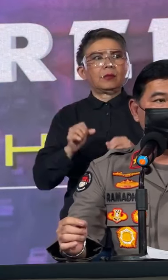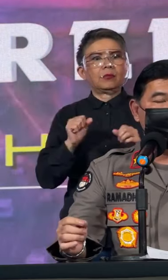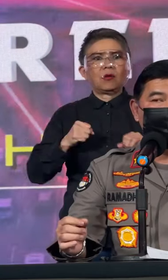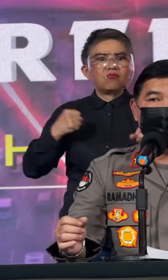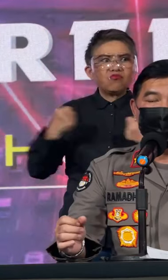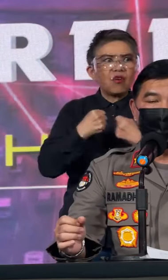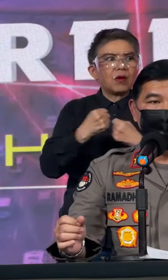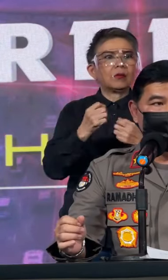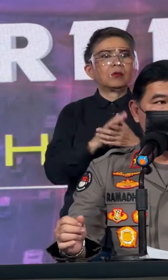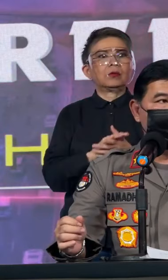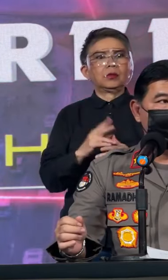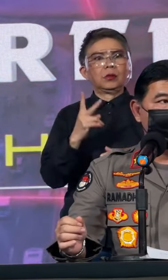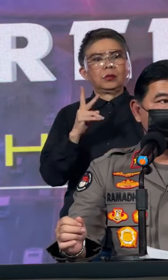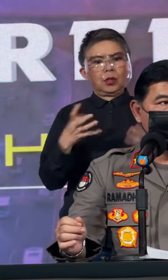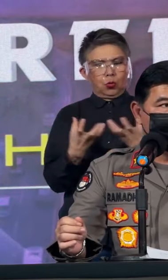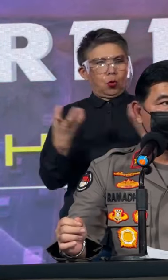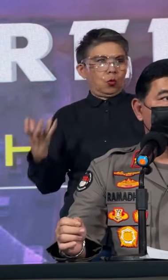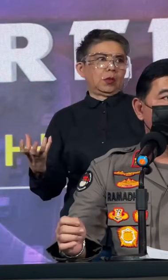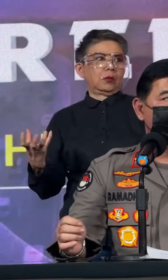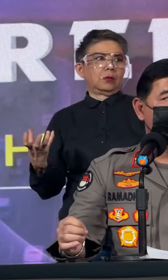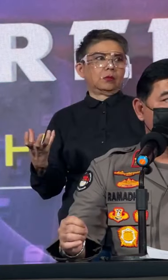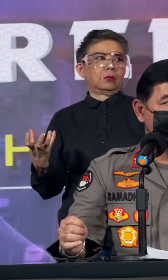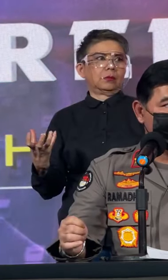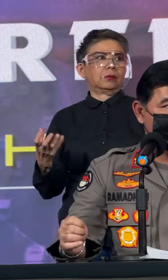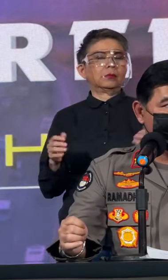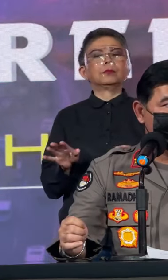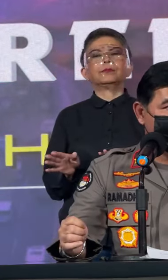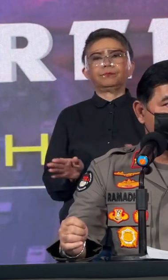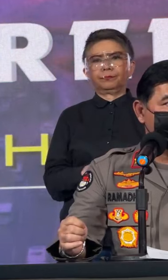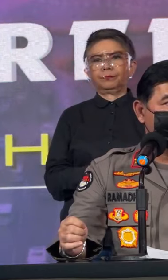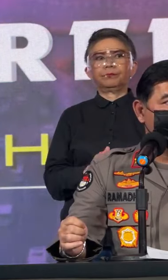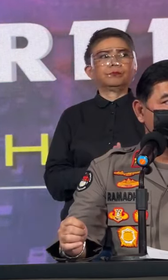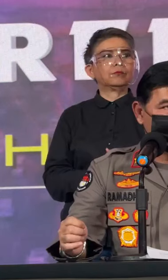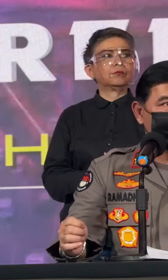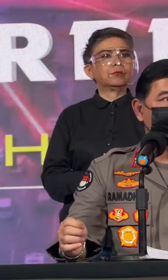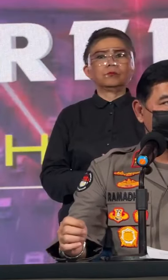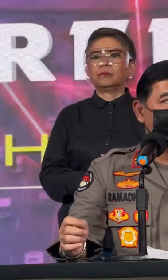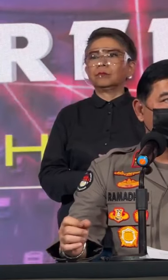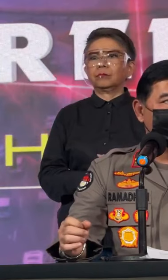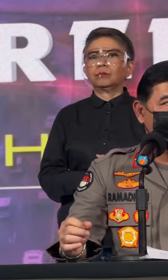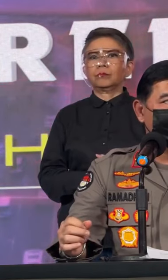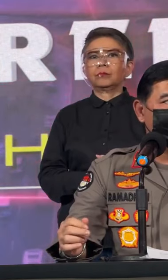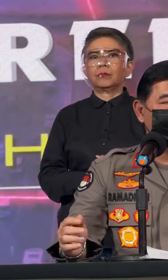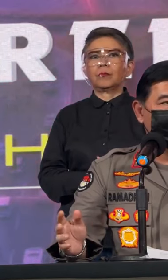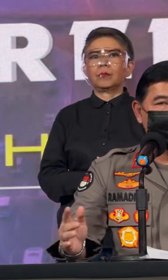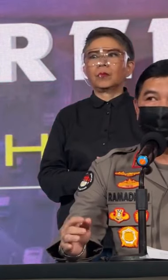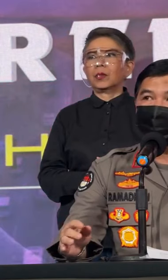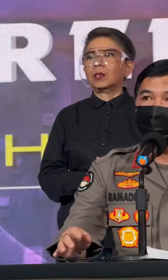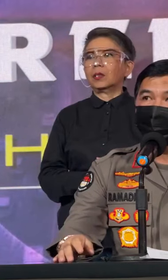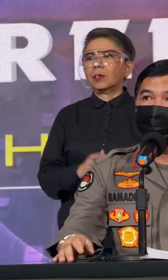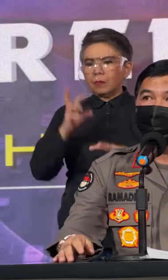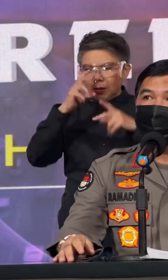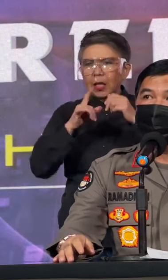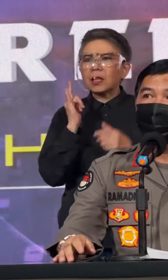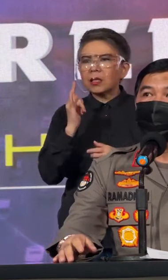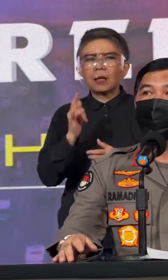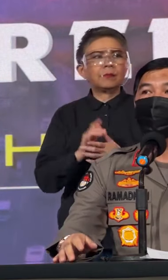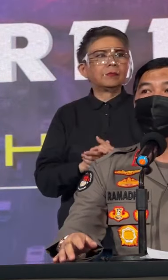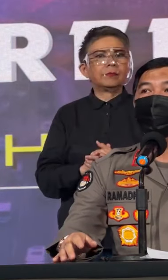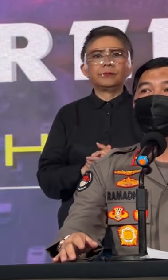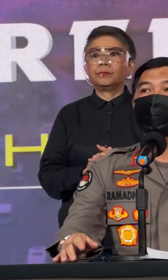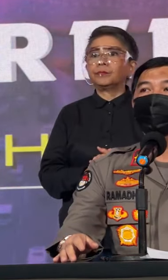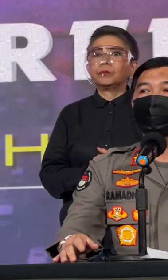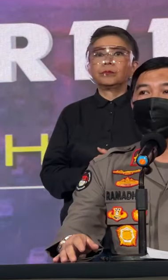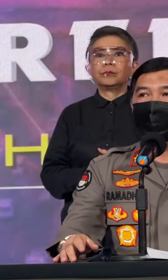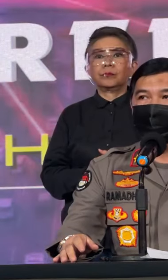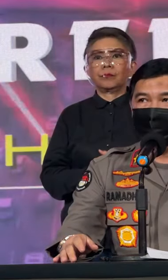dari dua kelompok yang bertikai tersebut ya. Tentu itu berjalan ya kronologi.